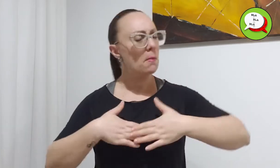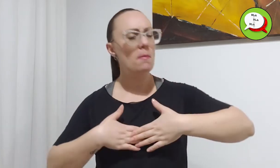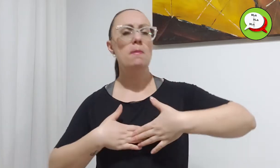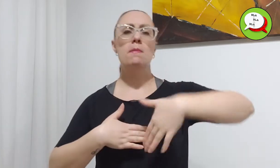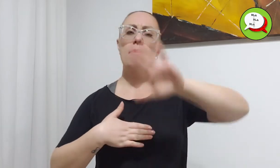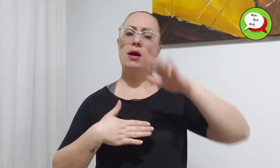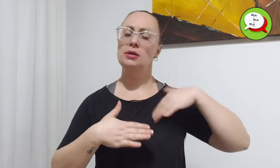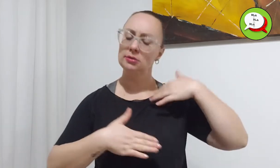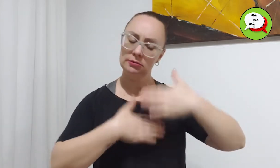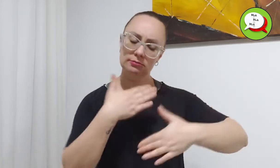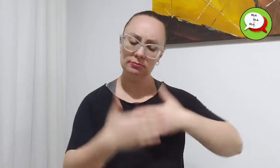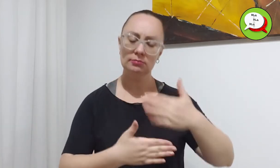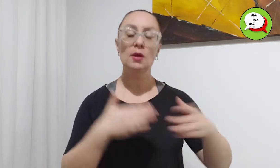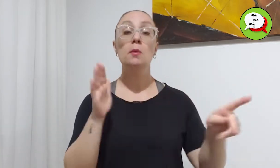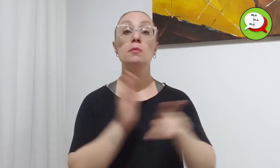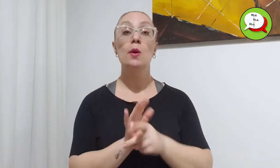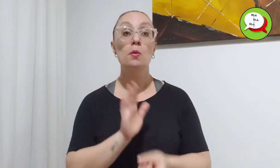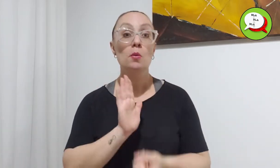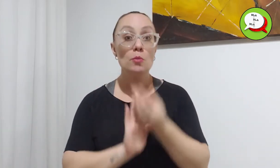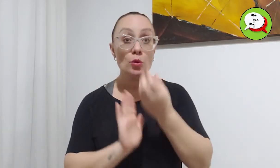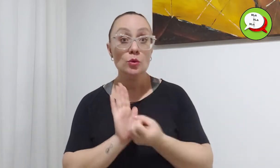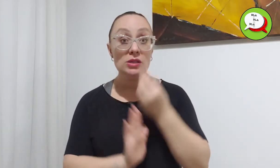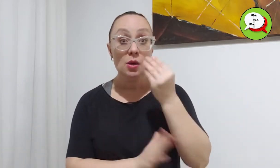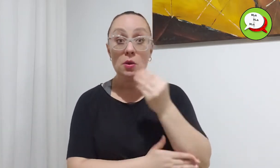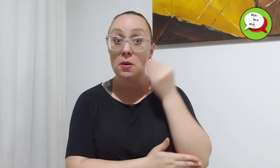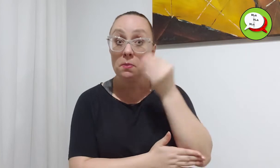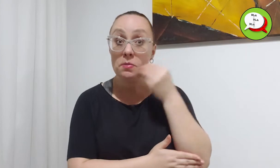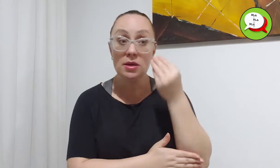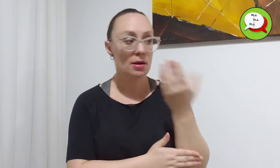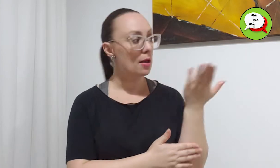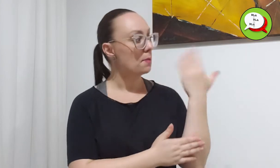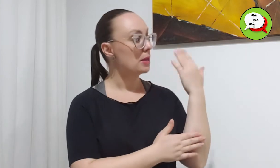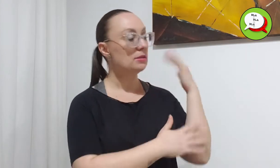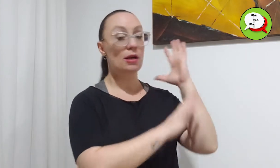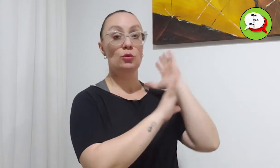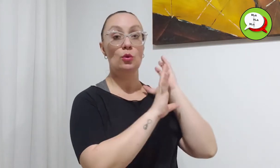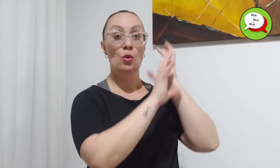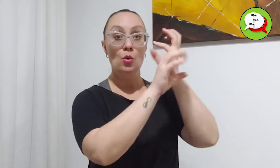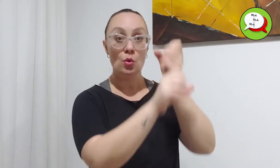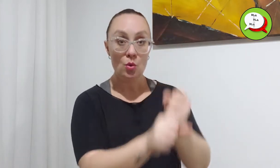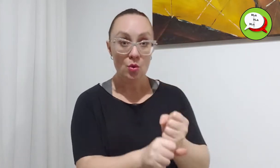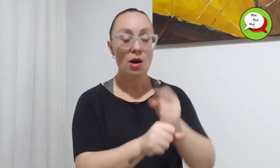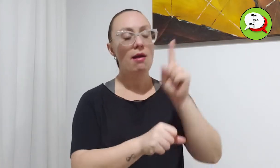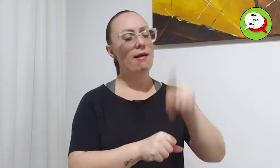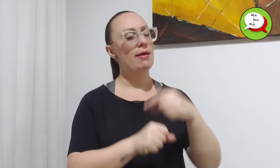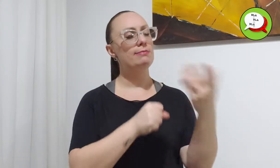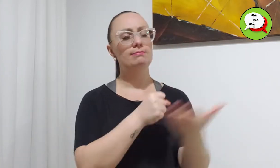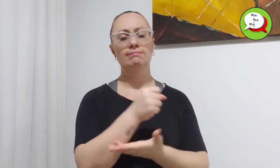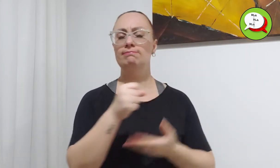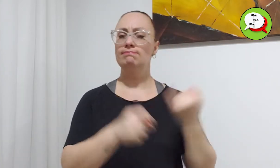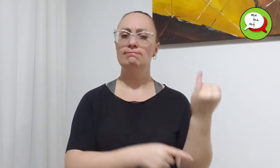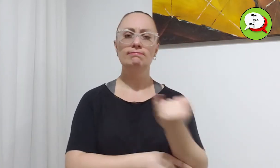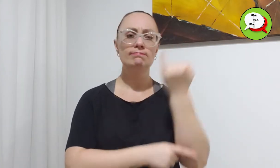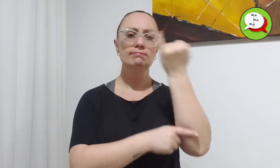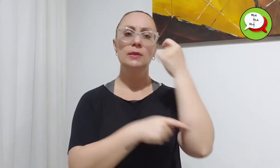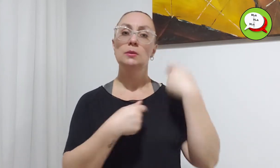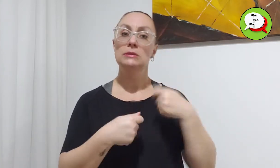ainda para toda essa produção empírica como elemento essencial para ser